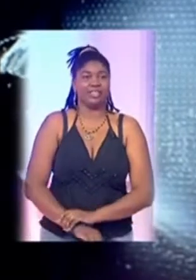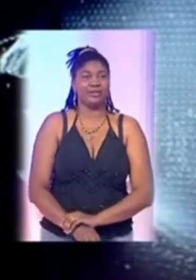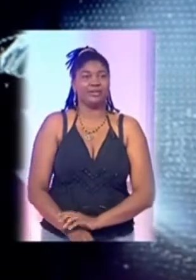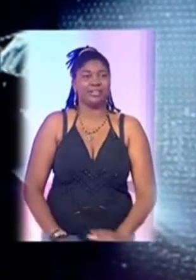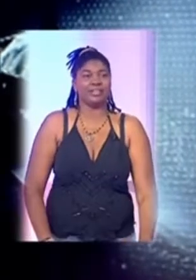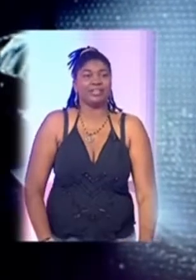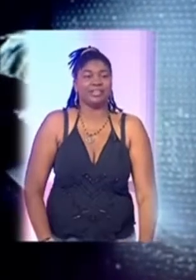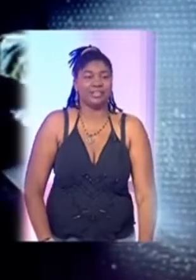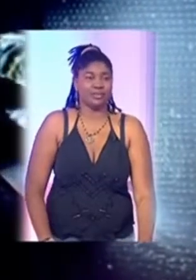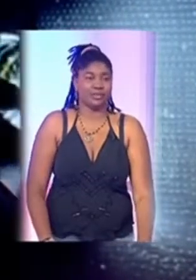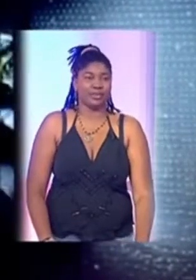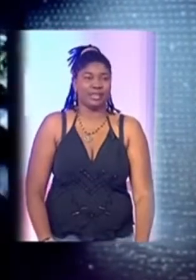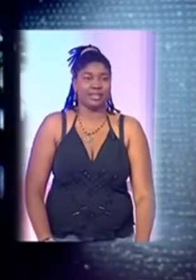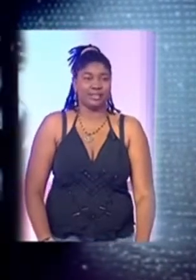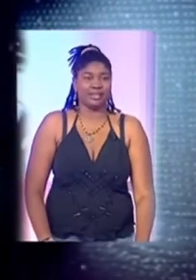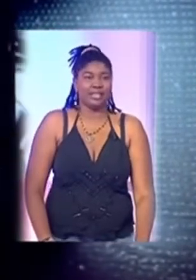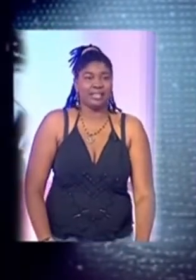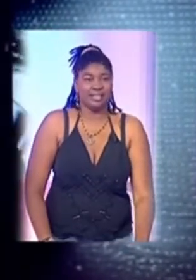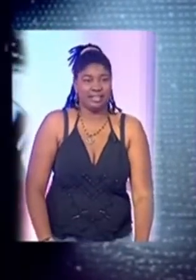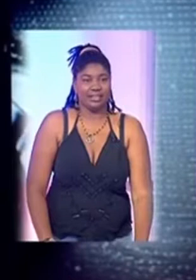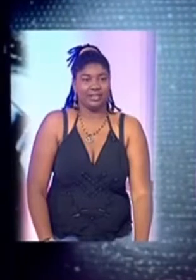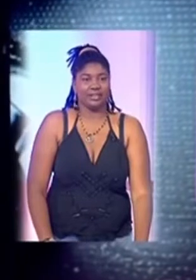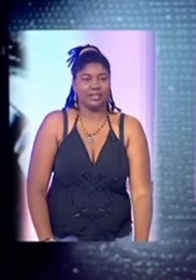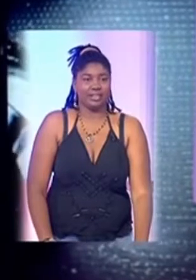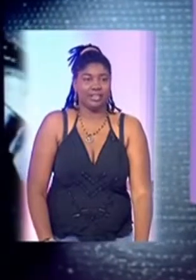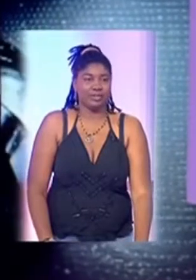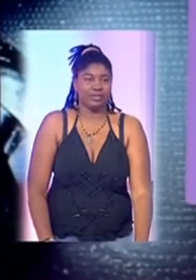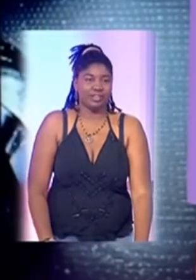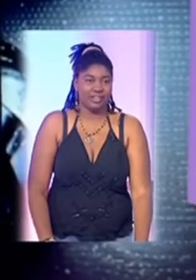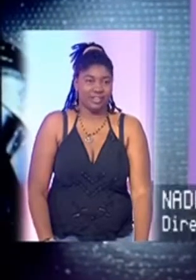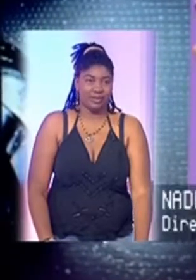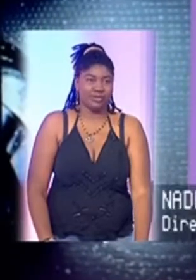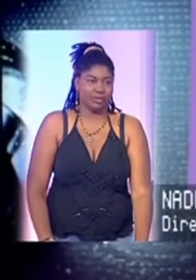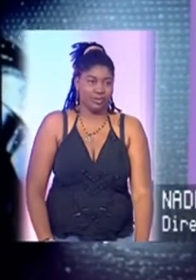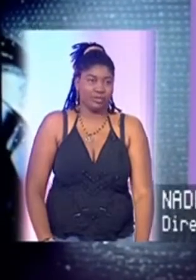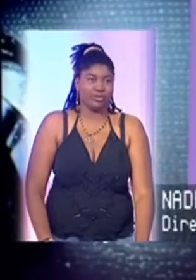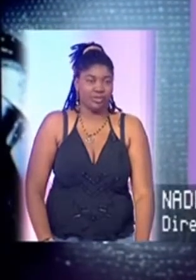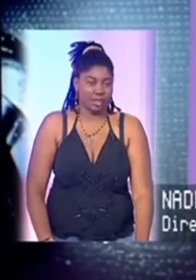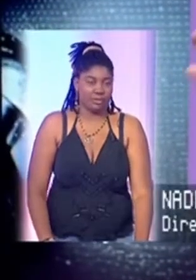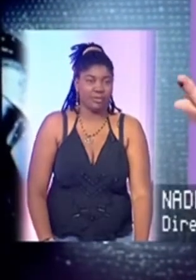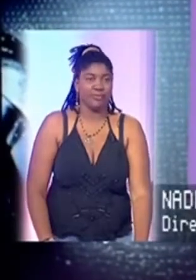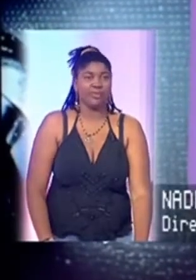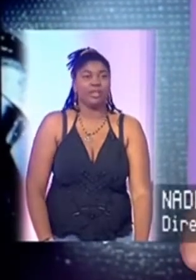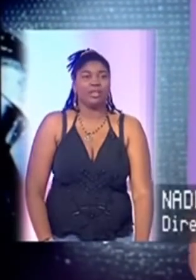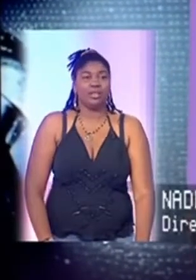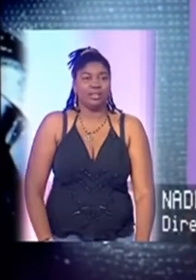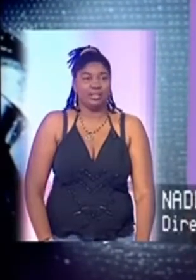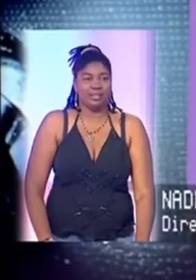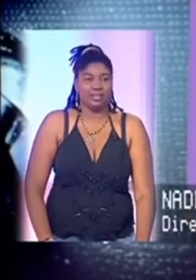Alors, Néo, c'est une entreprise qui donne des cours de langue des signes aux entendants, plus généralement.